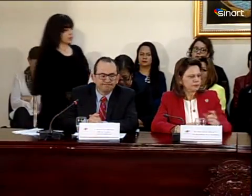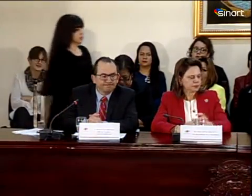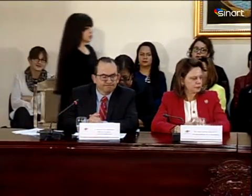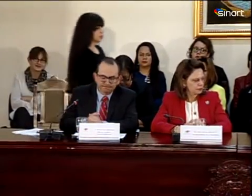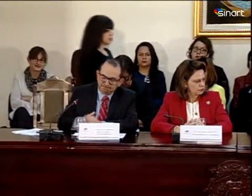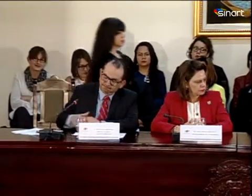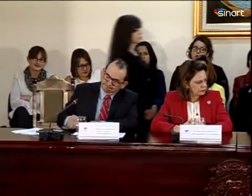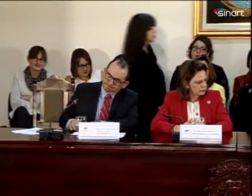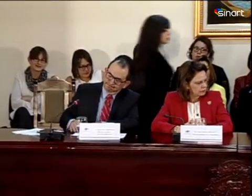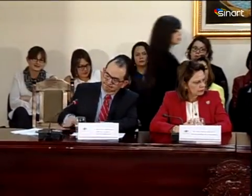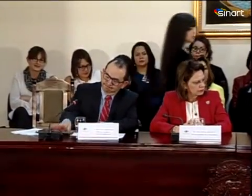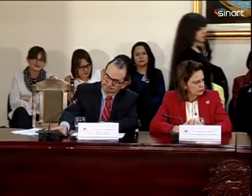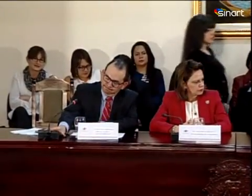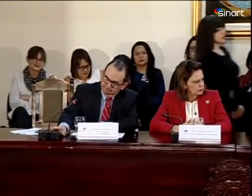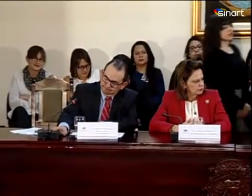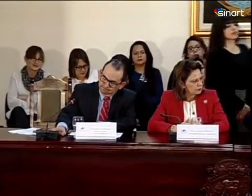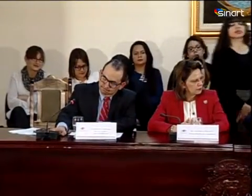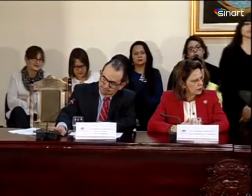Presidente.